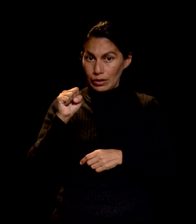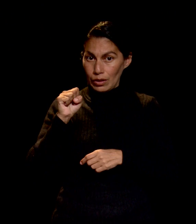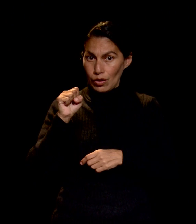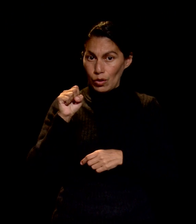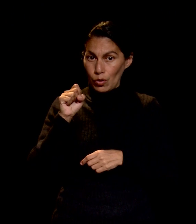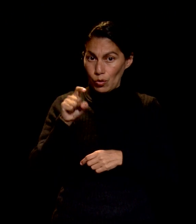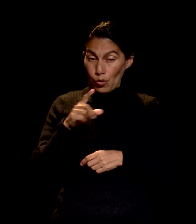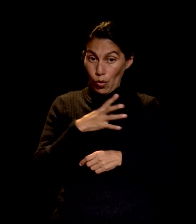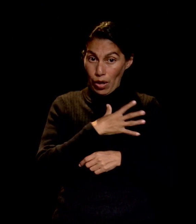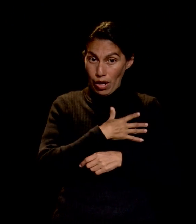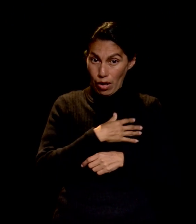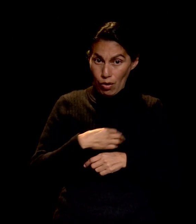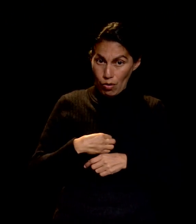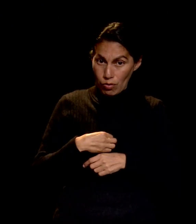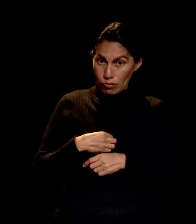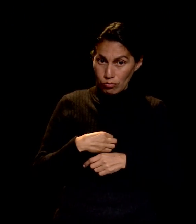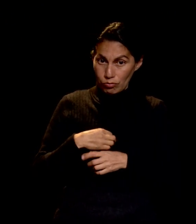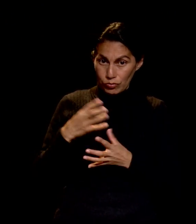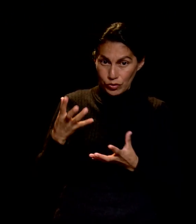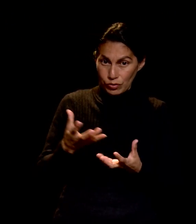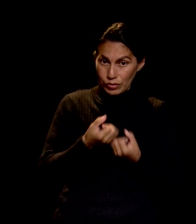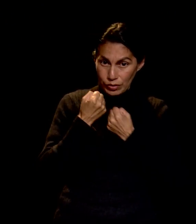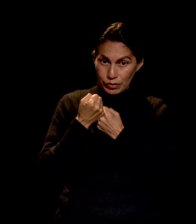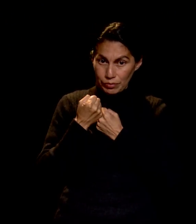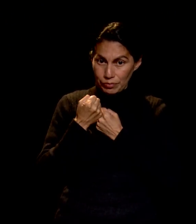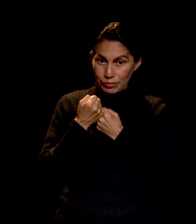Egipto, salvando su vida.